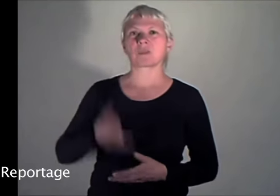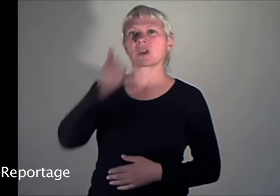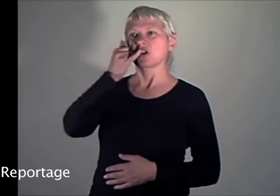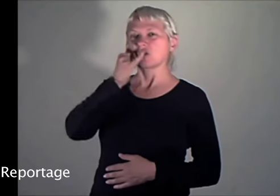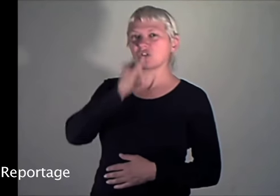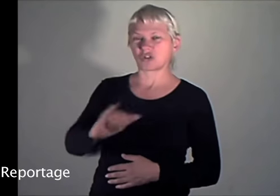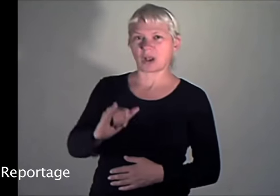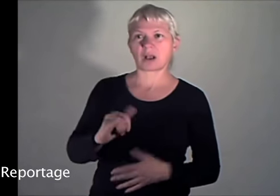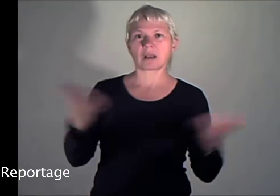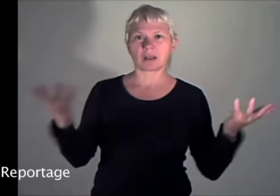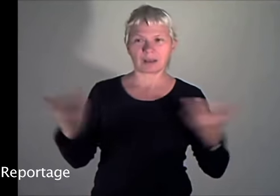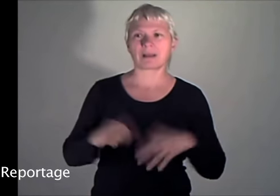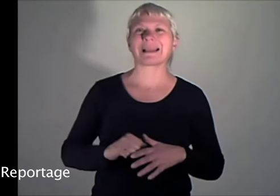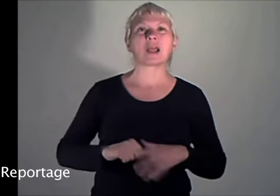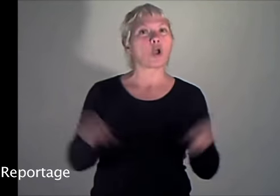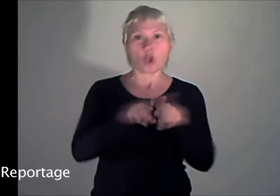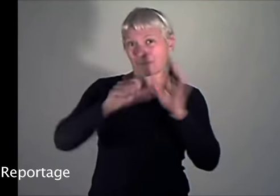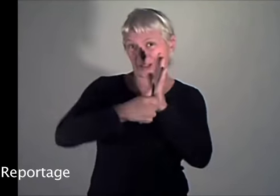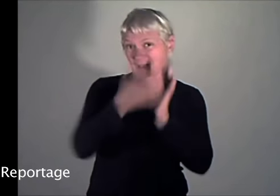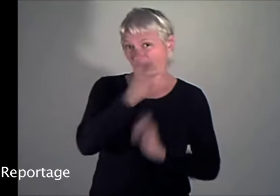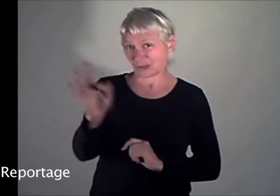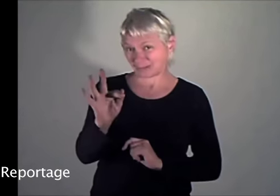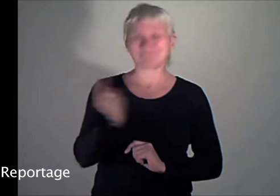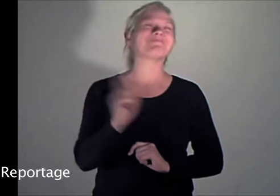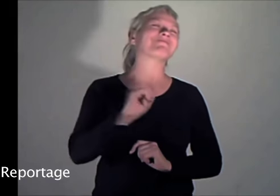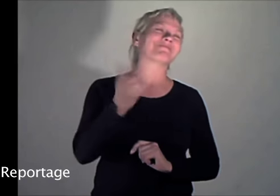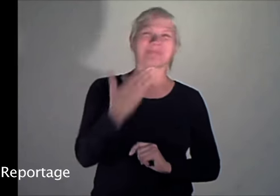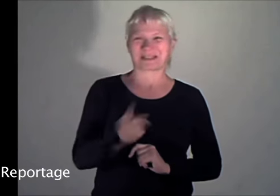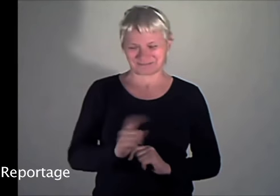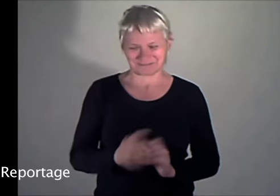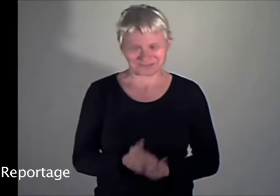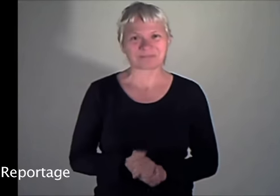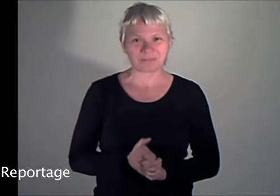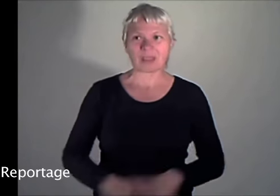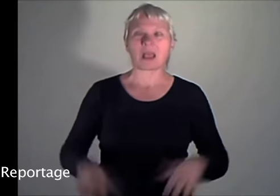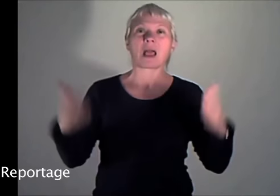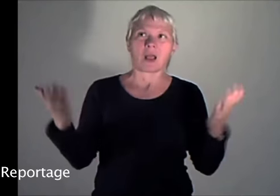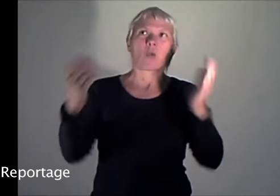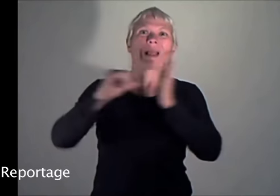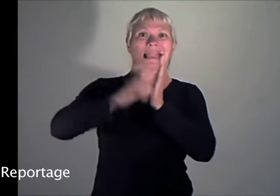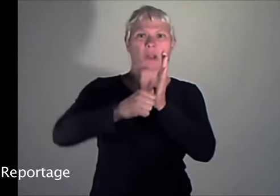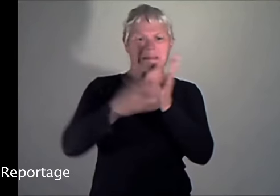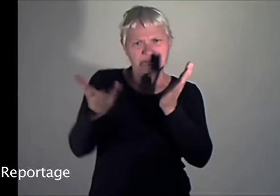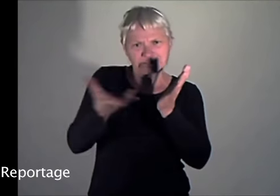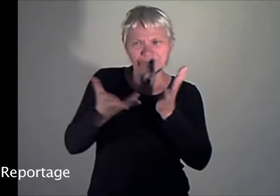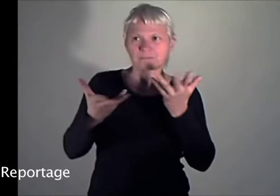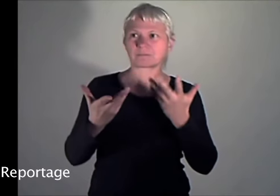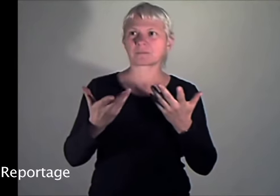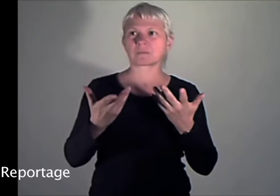L'identité, c'est pas comme si on avait 2 cartes d'identité, une carte d'identité nationale,